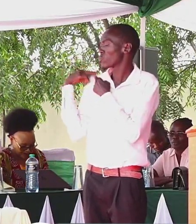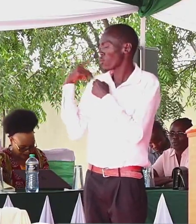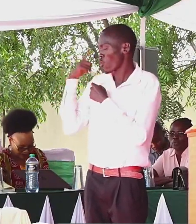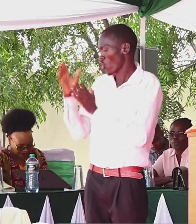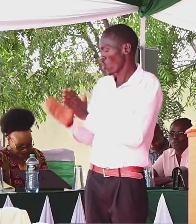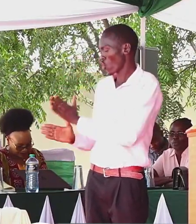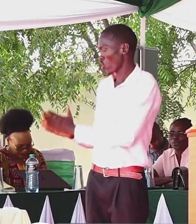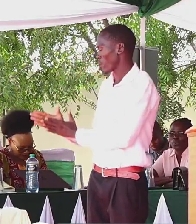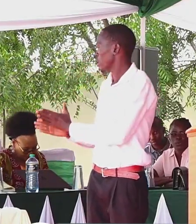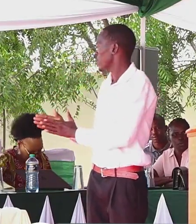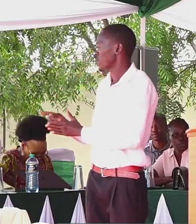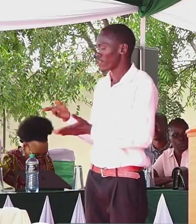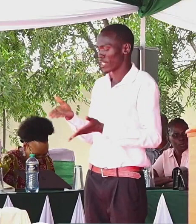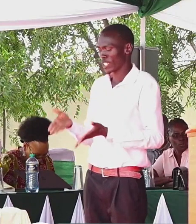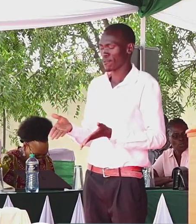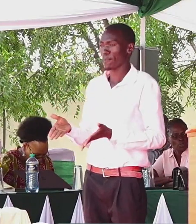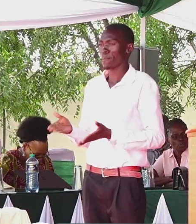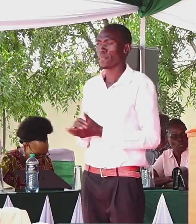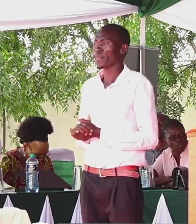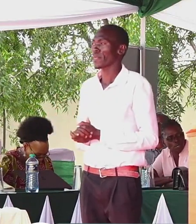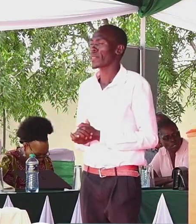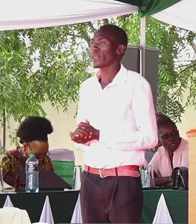hili.